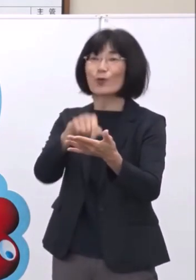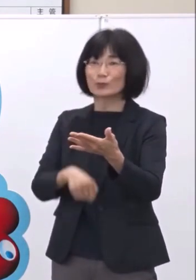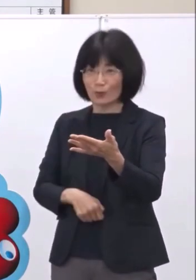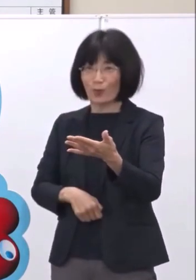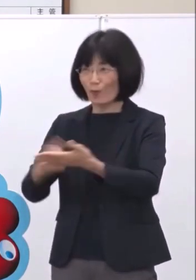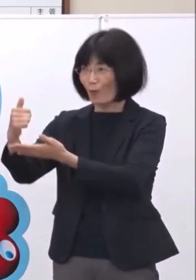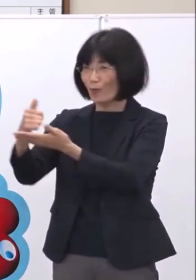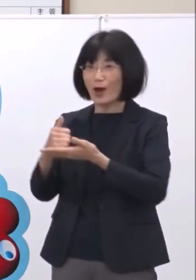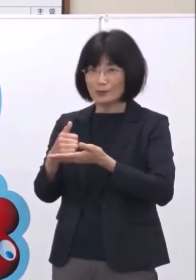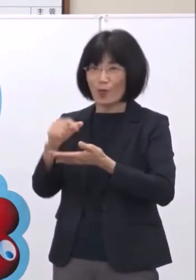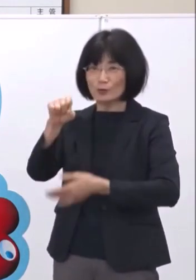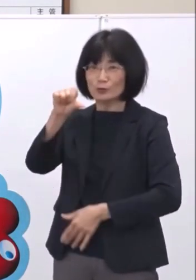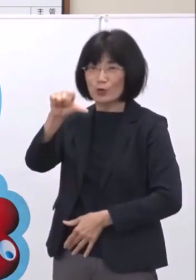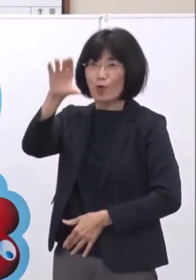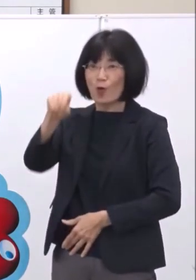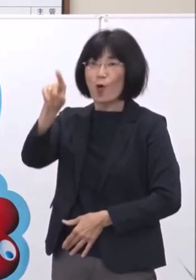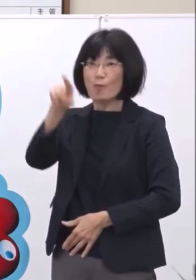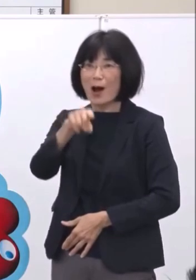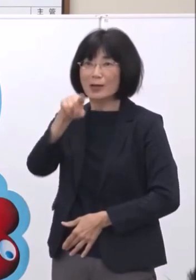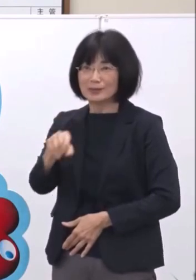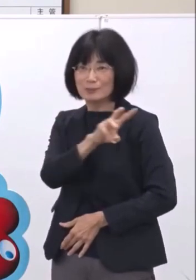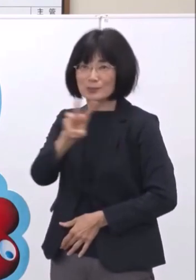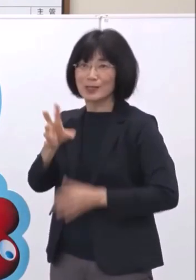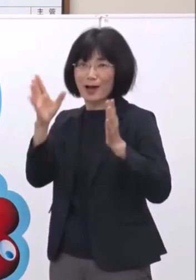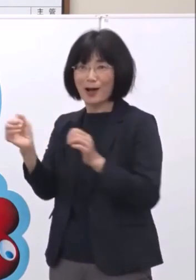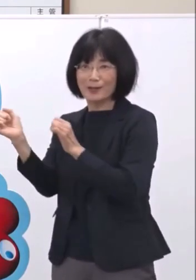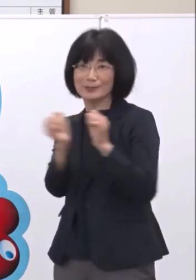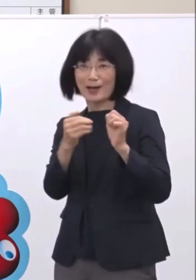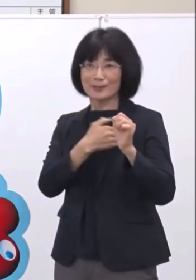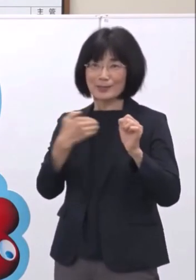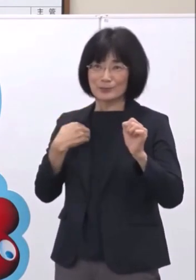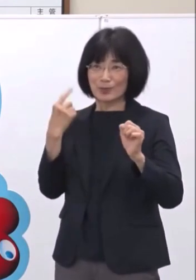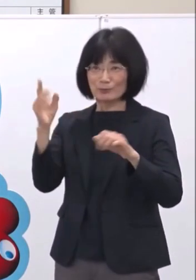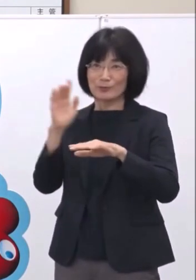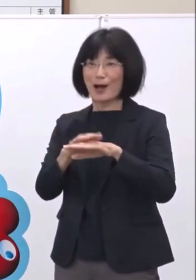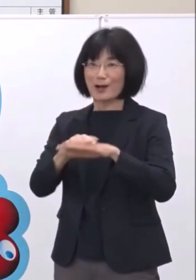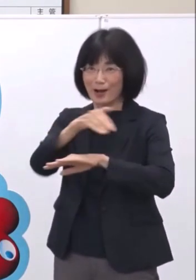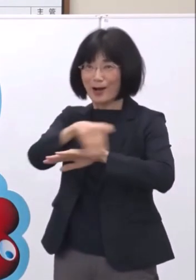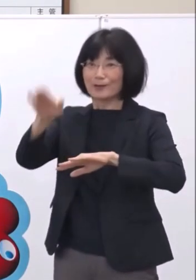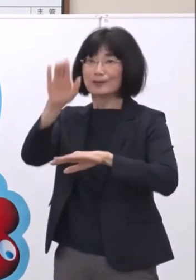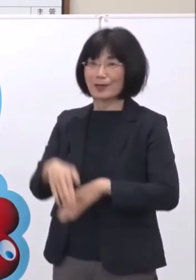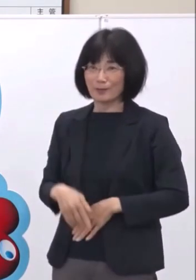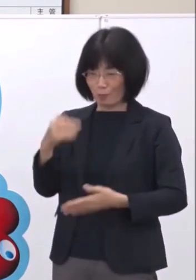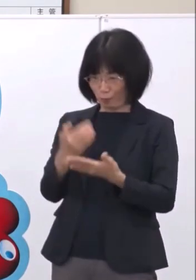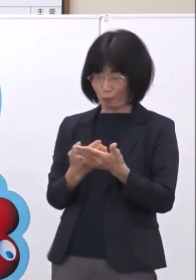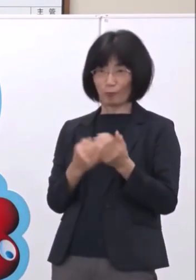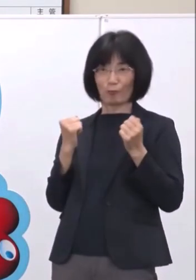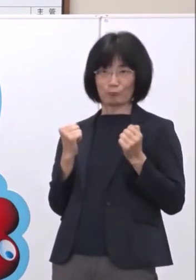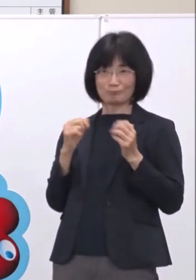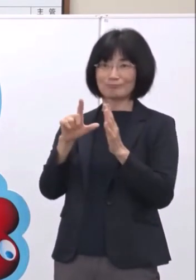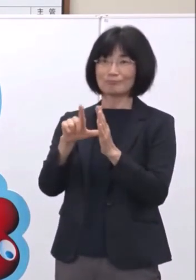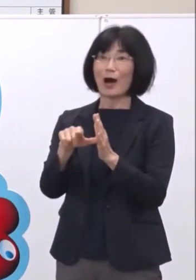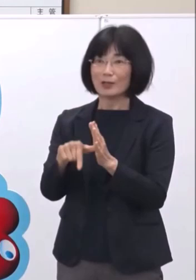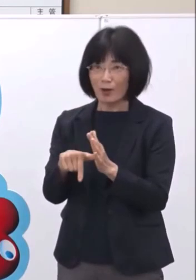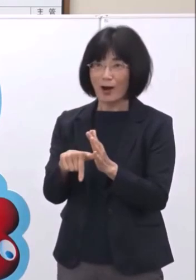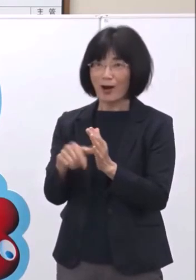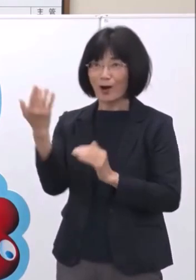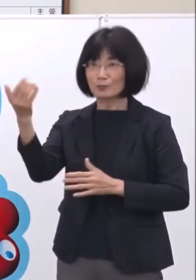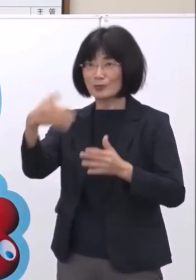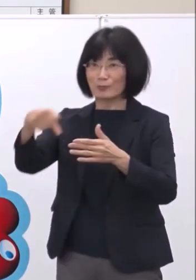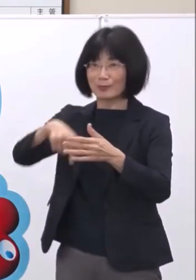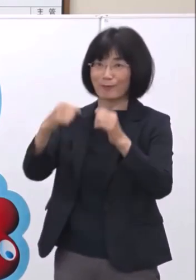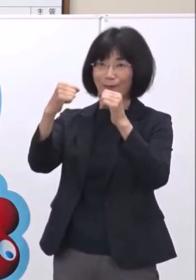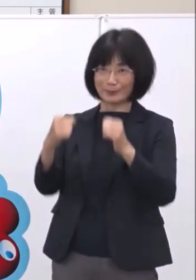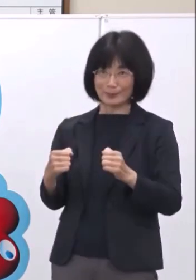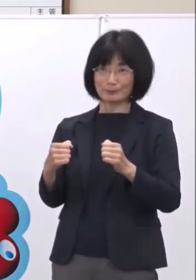来場15万人3日で避難というふうに考えてて、取り残された場合は、夢洲内に取り